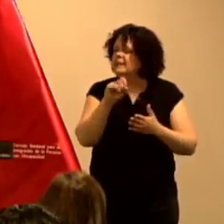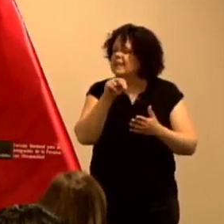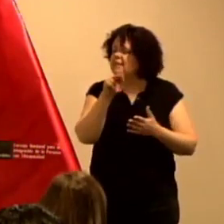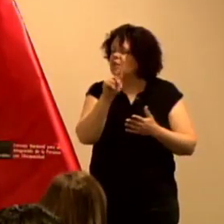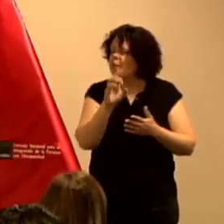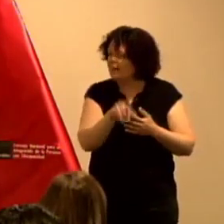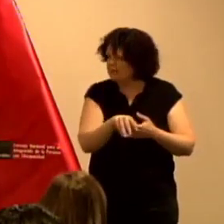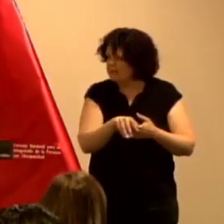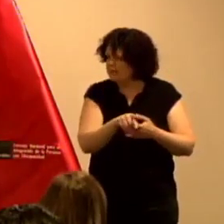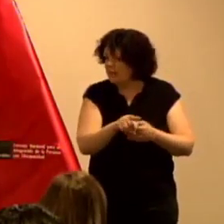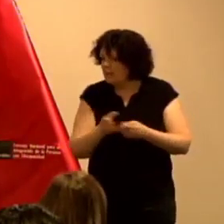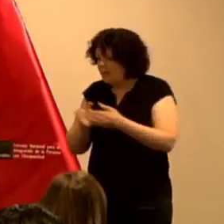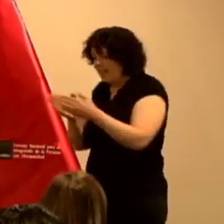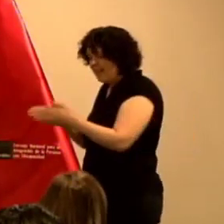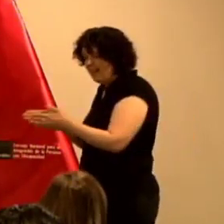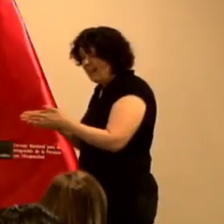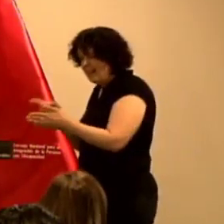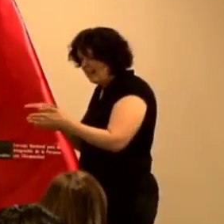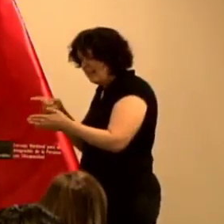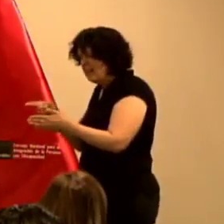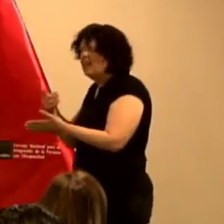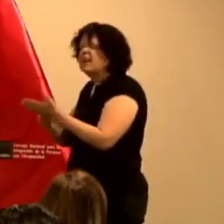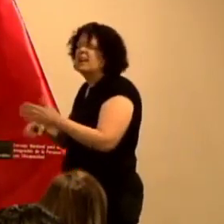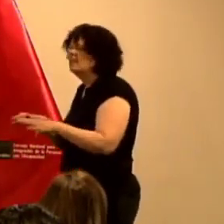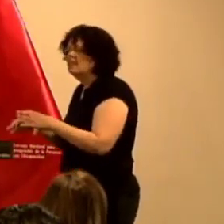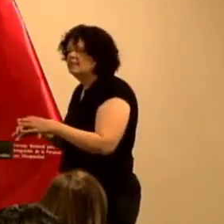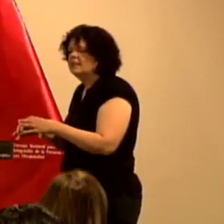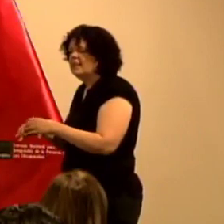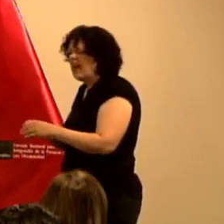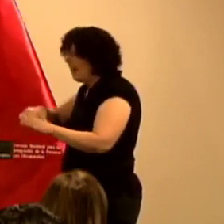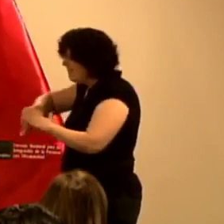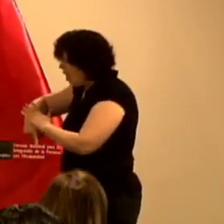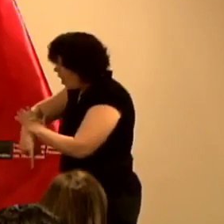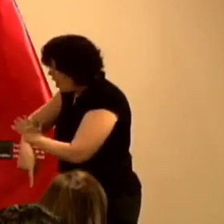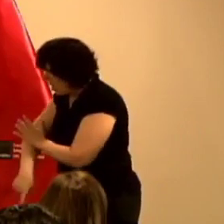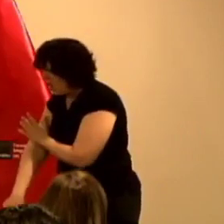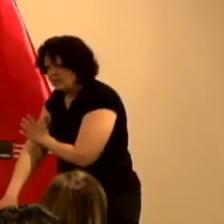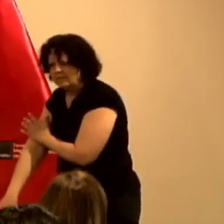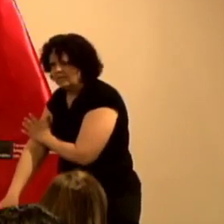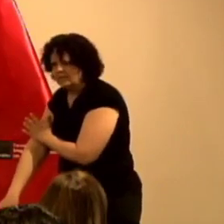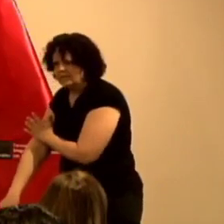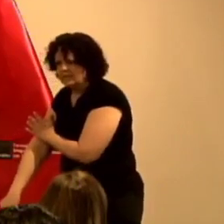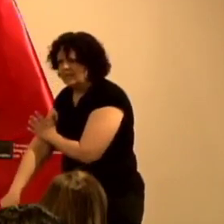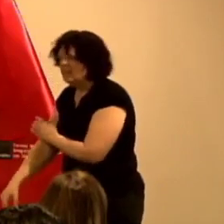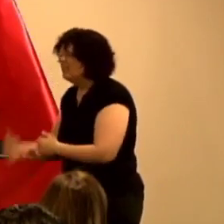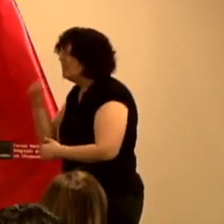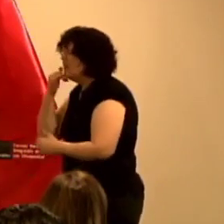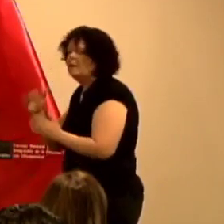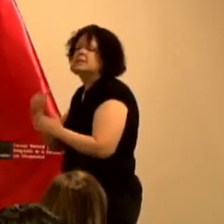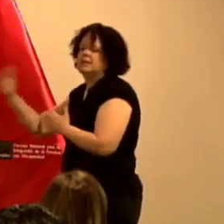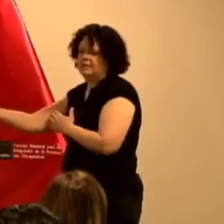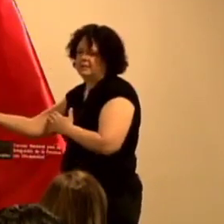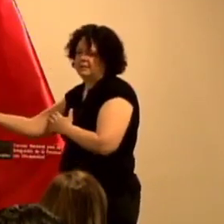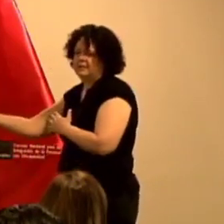enfoque de derechos, lo que se trata son las raíces y las causas. Si existen más personas con